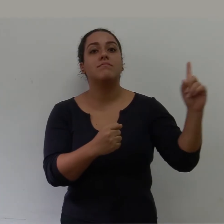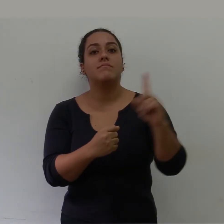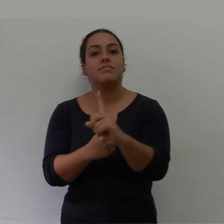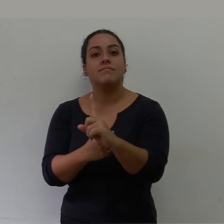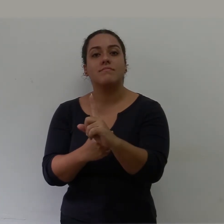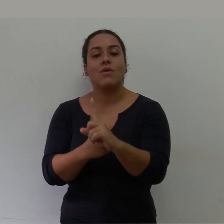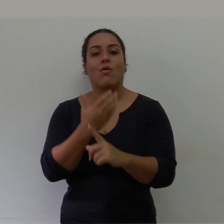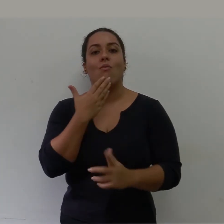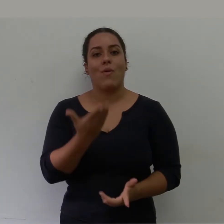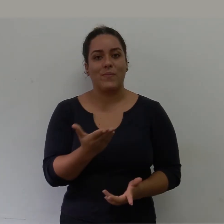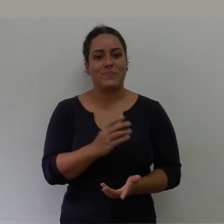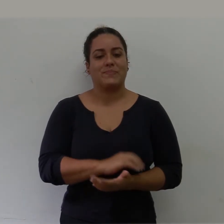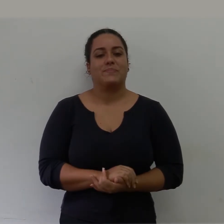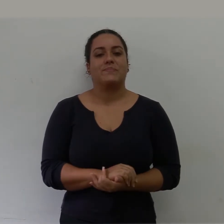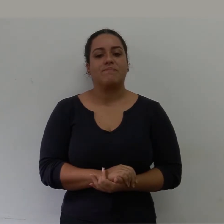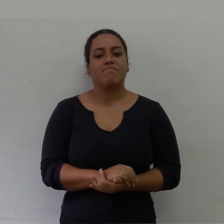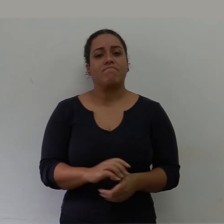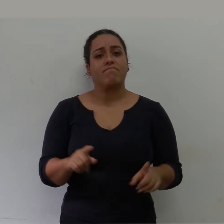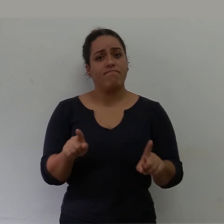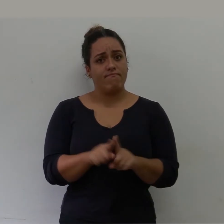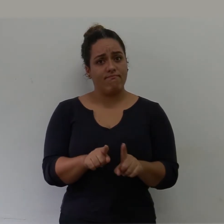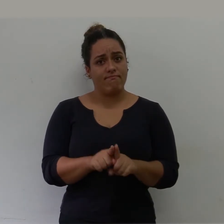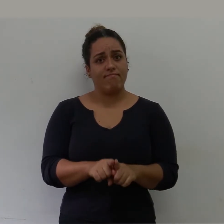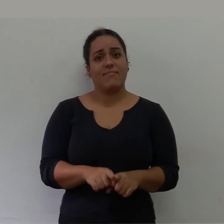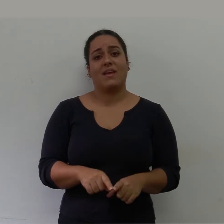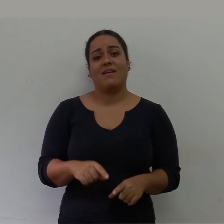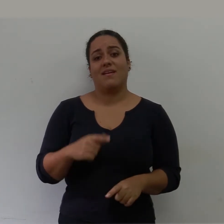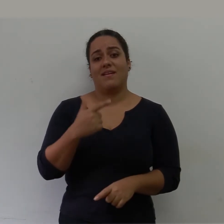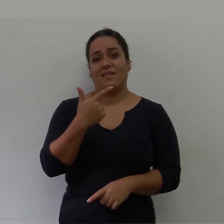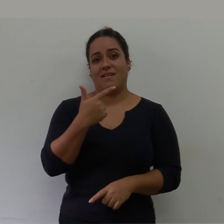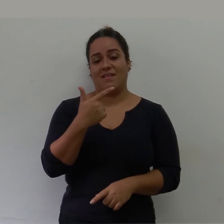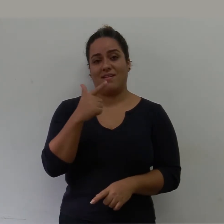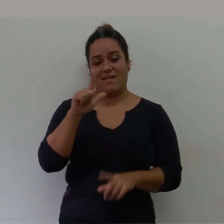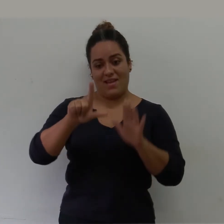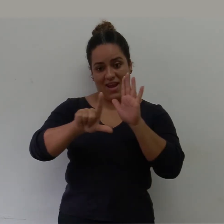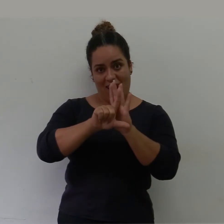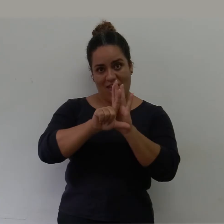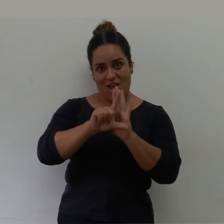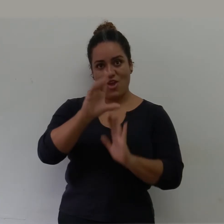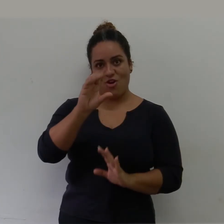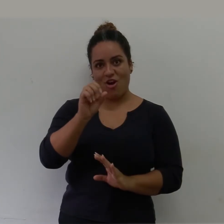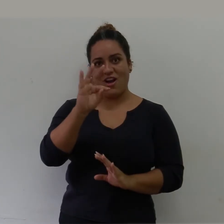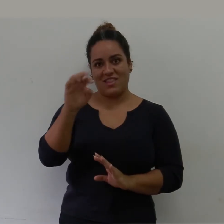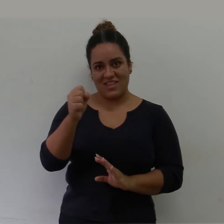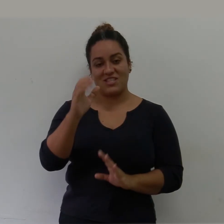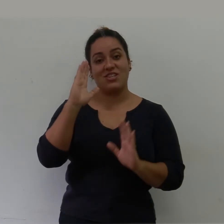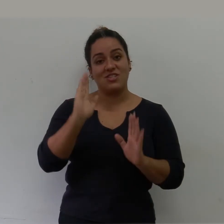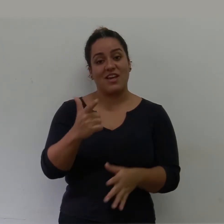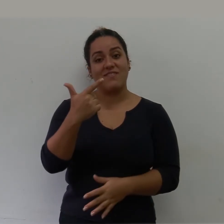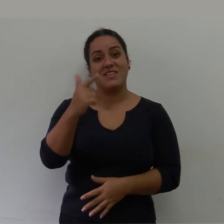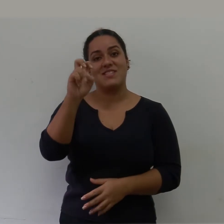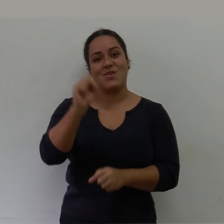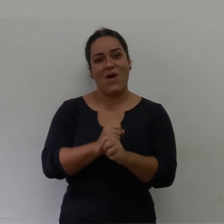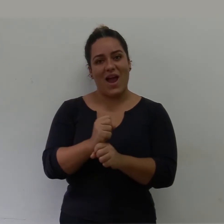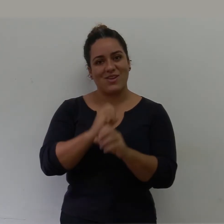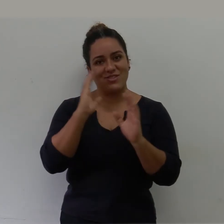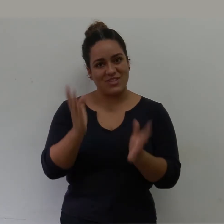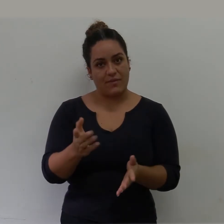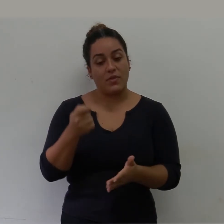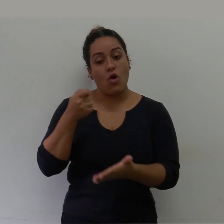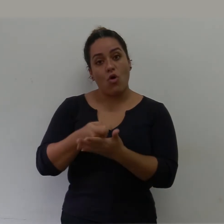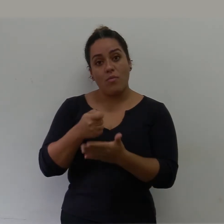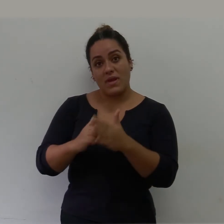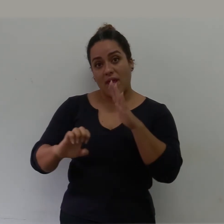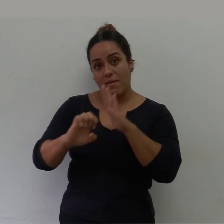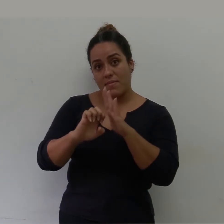na nossa frente. A lei de cotas, que está completando 25 anos, obriga empresas com mais de 100 funcionários